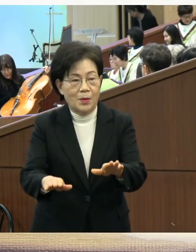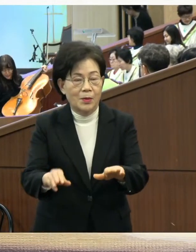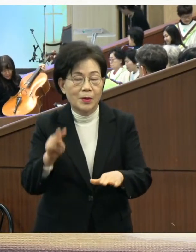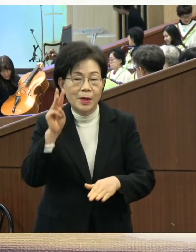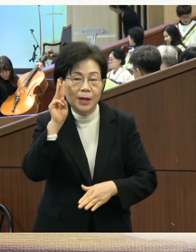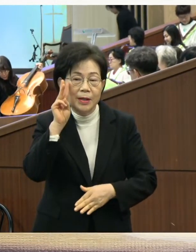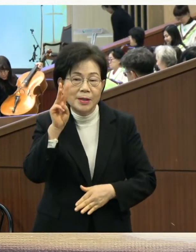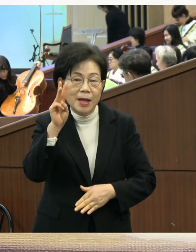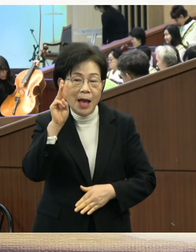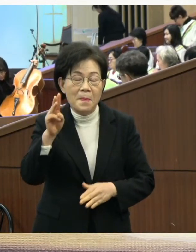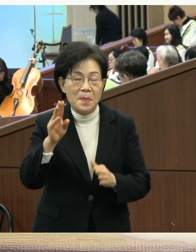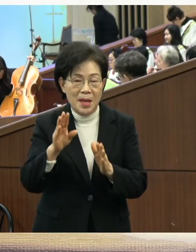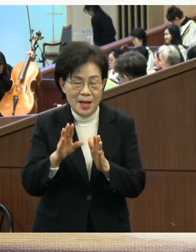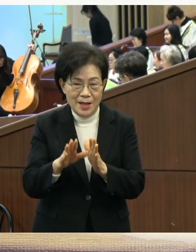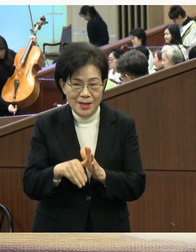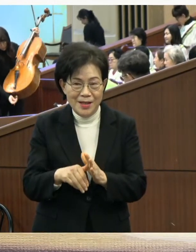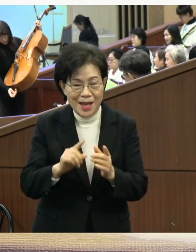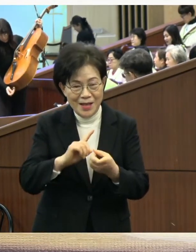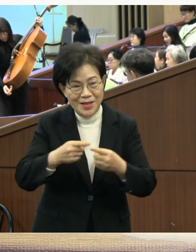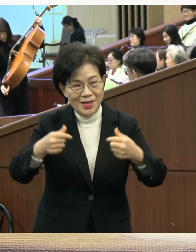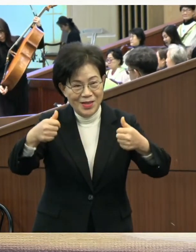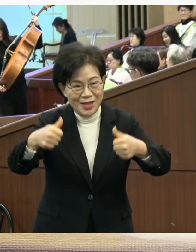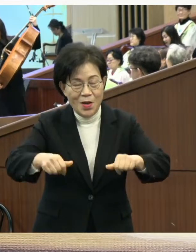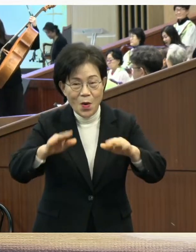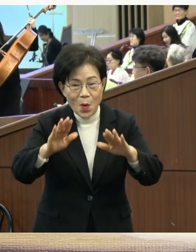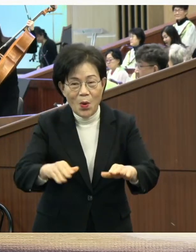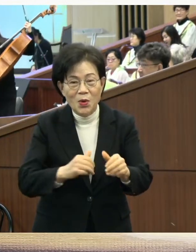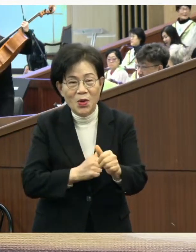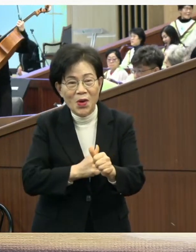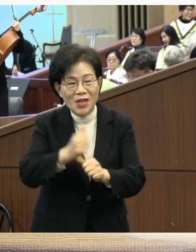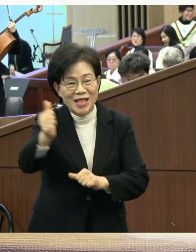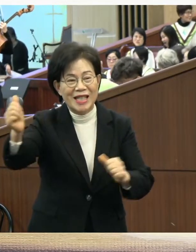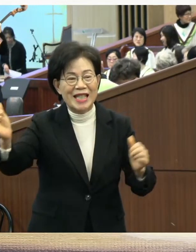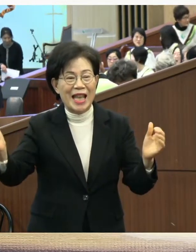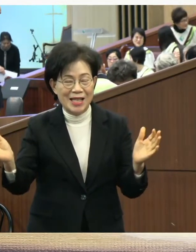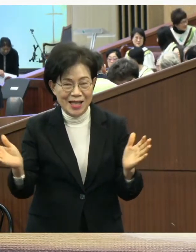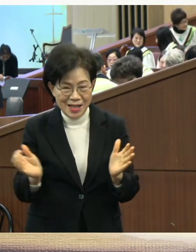3일째죠. 3일째. 우리 앞뒤적으로 인사 나누겠습니다. 오늘 또 승리하셨습니다.